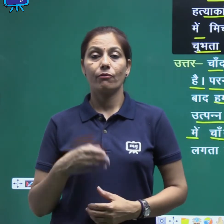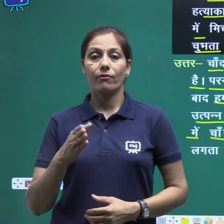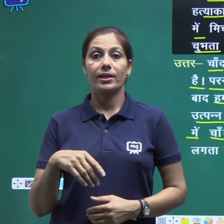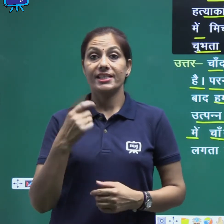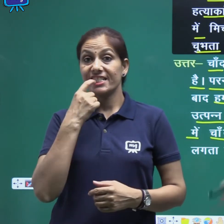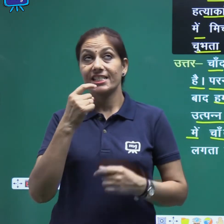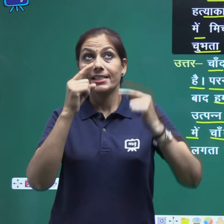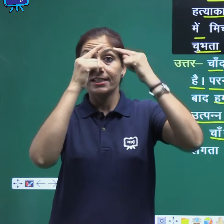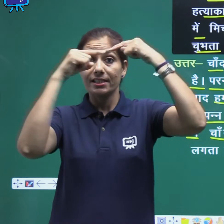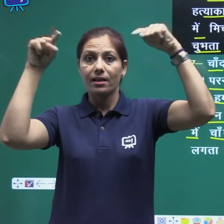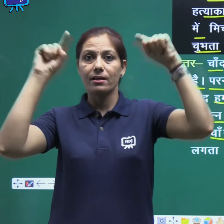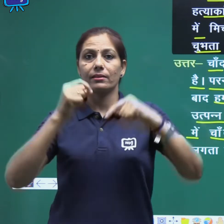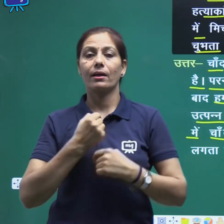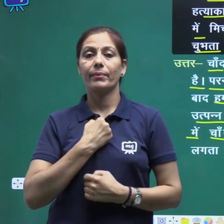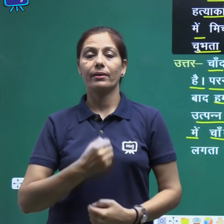चांद हमें